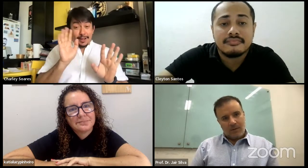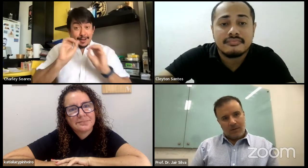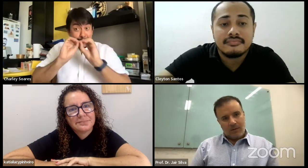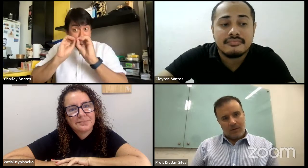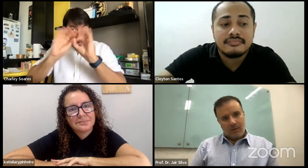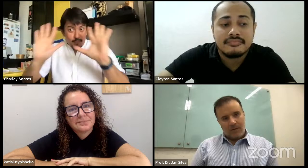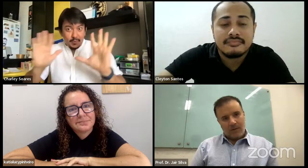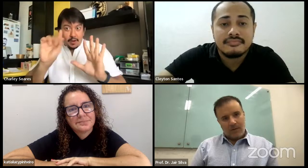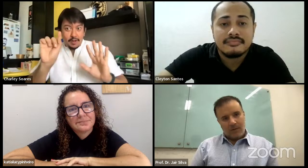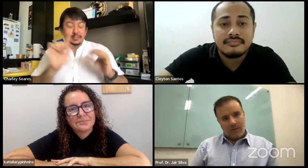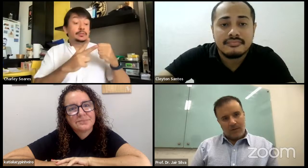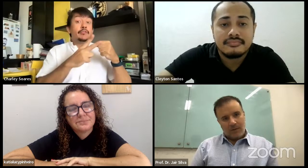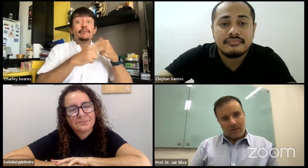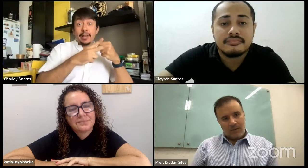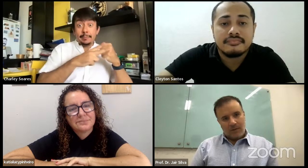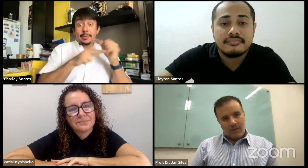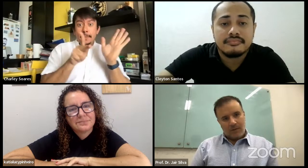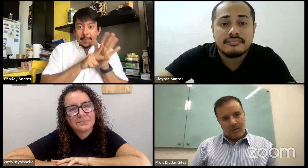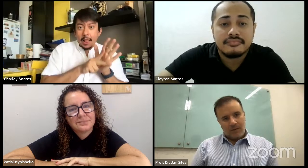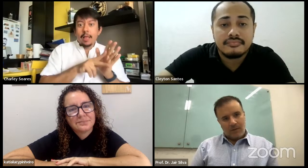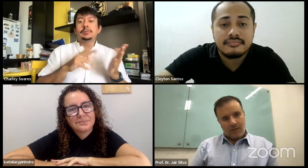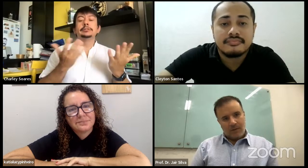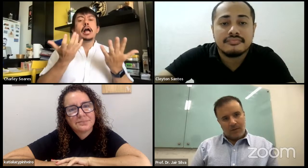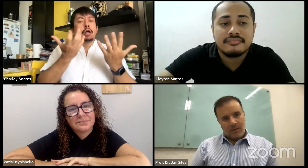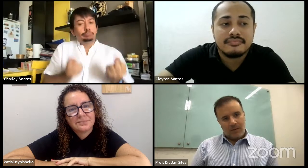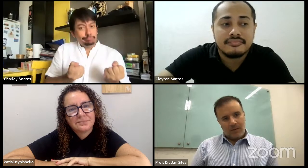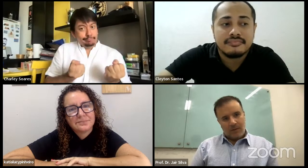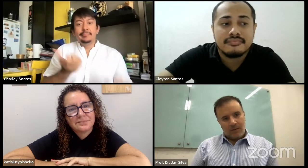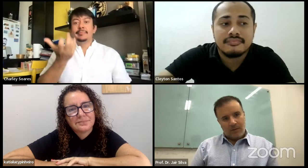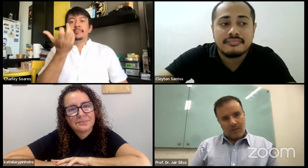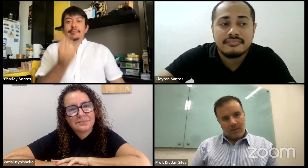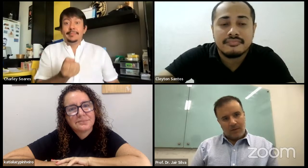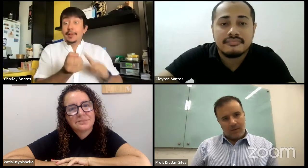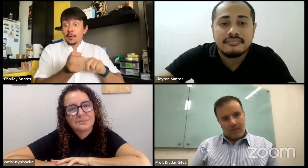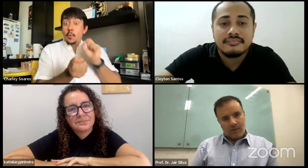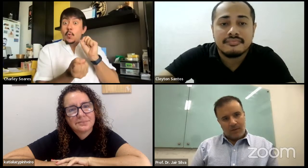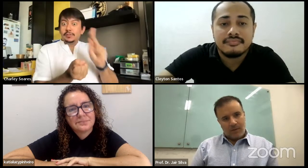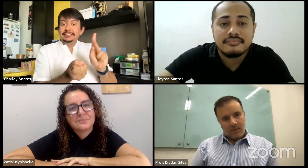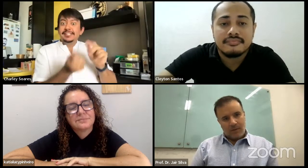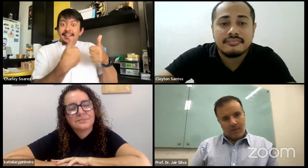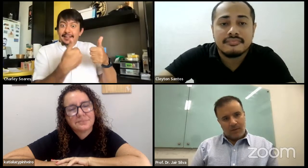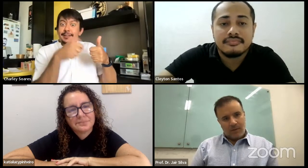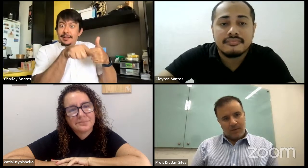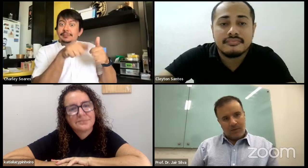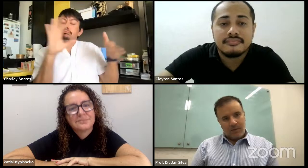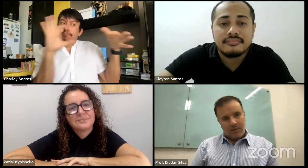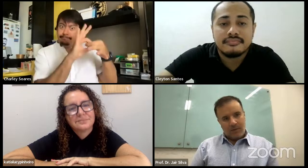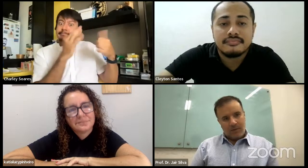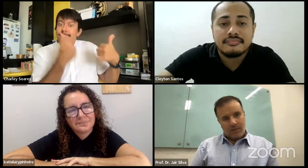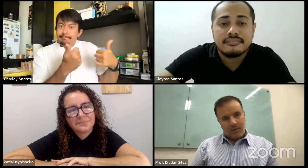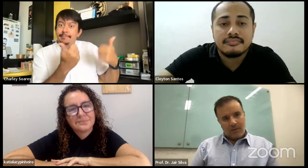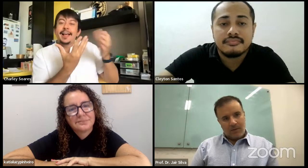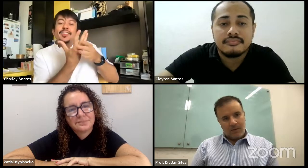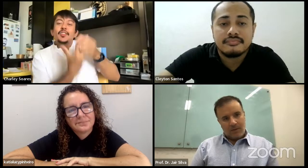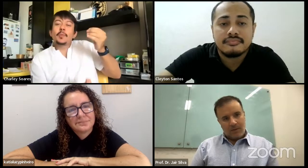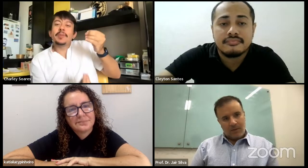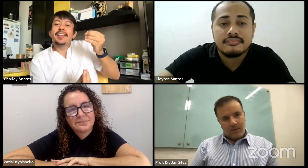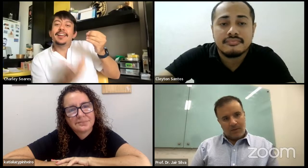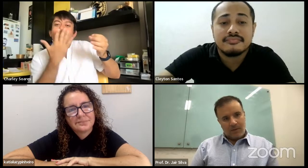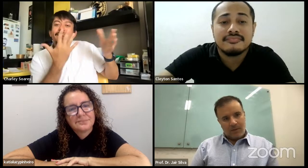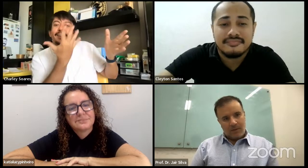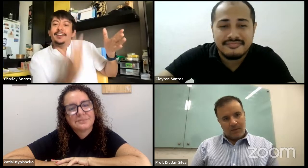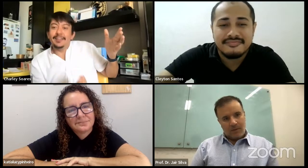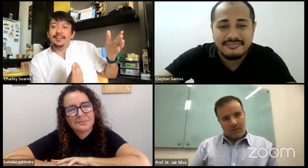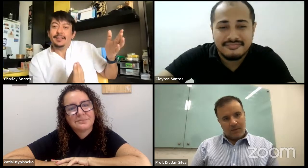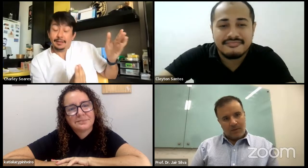aniversário e o de idade. Eu só queria esclarecer que existe o verbo aceitar, que pode ser usado